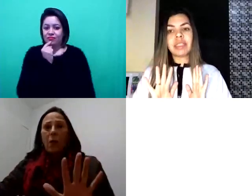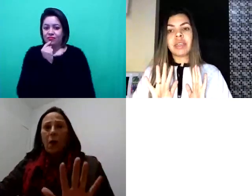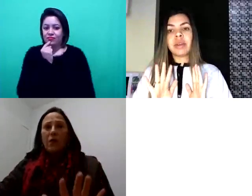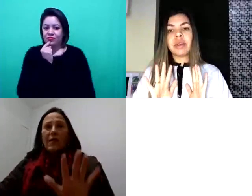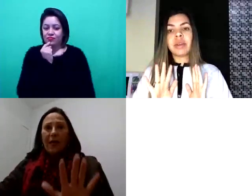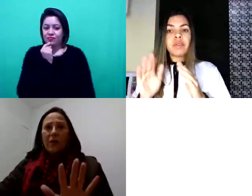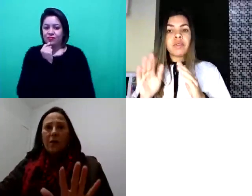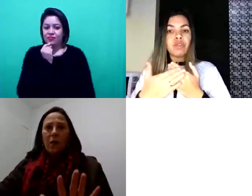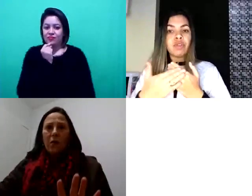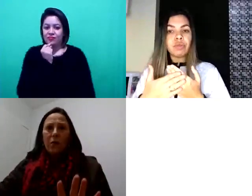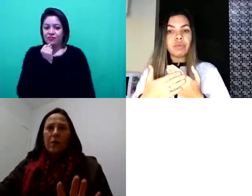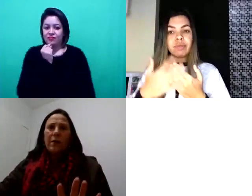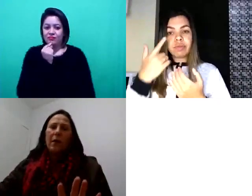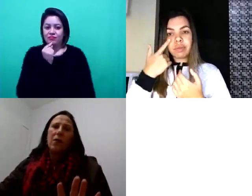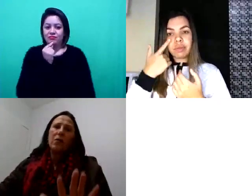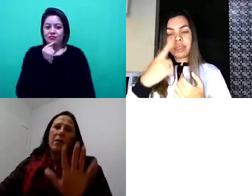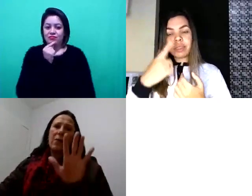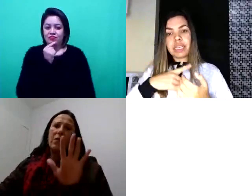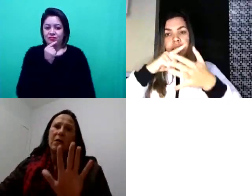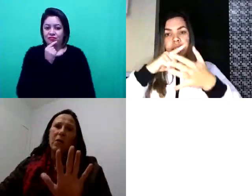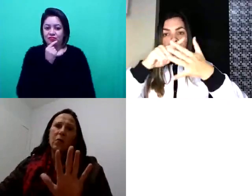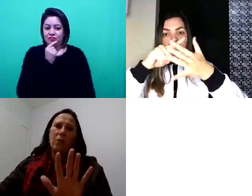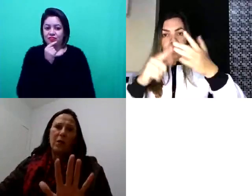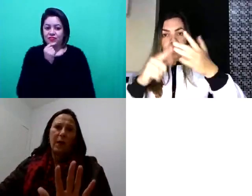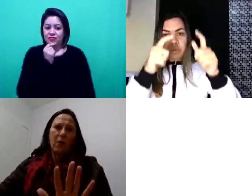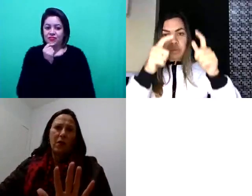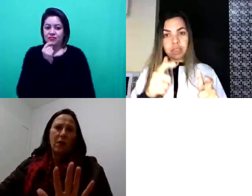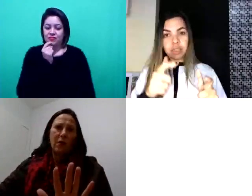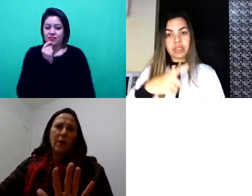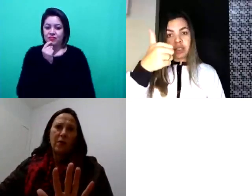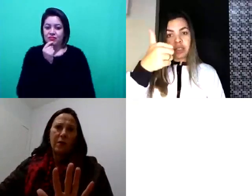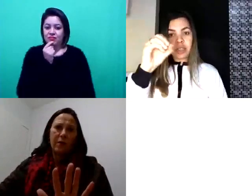cinco polos, 105 alunos, e nós só temos cinco tutores para corrigir tudo isso.